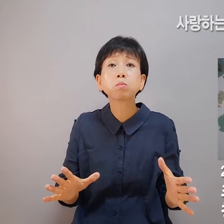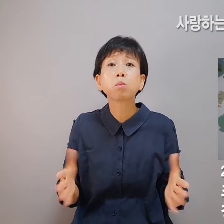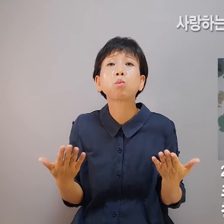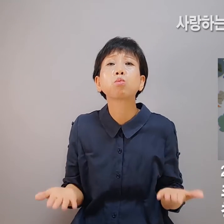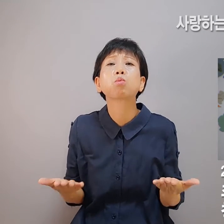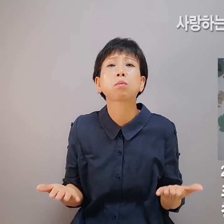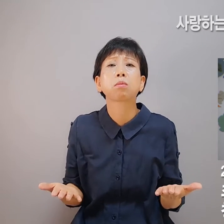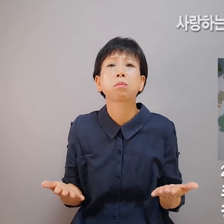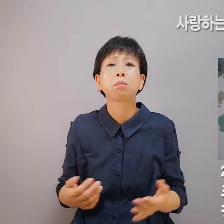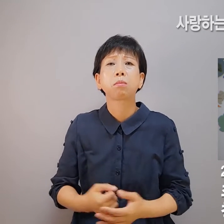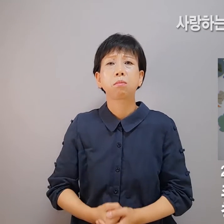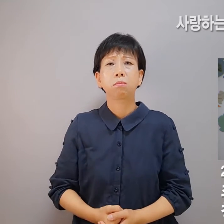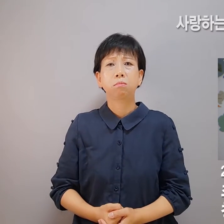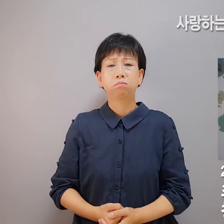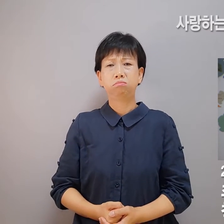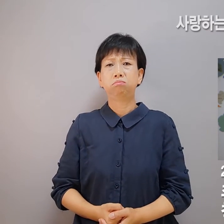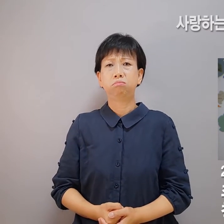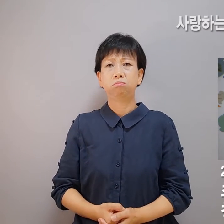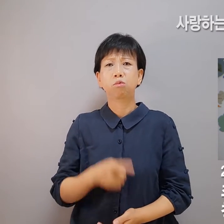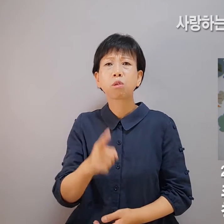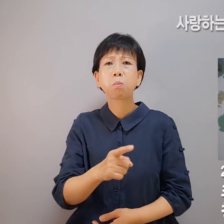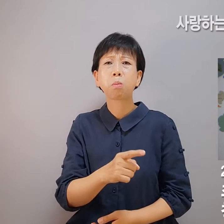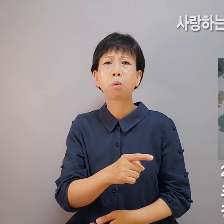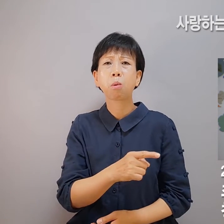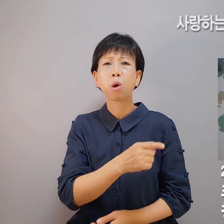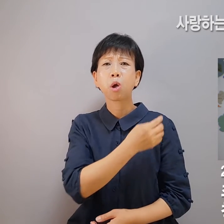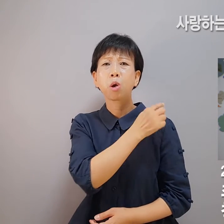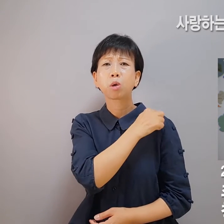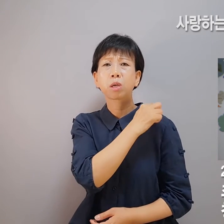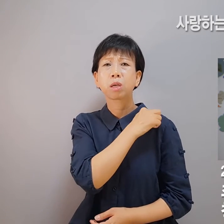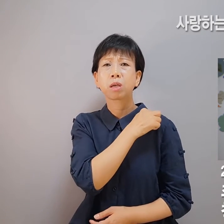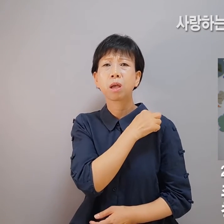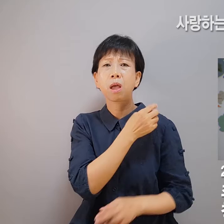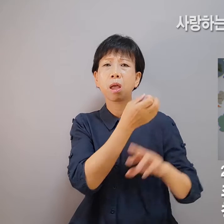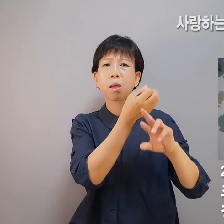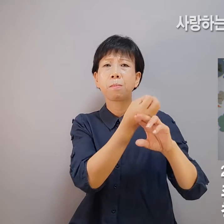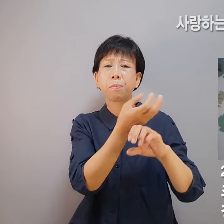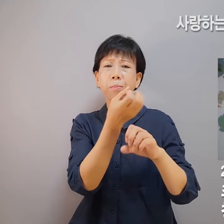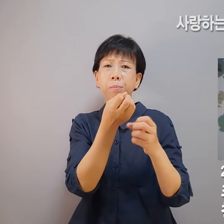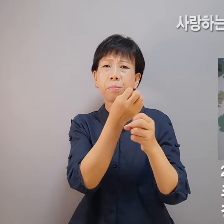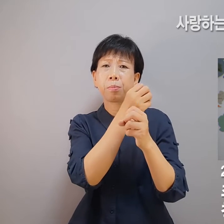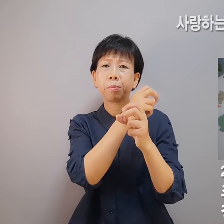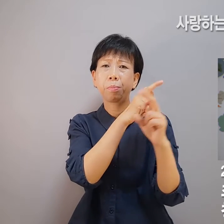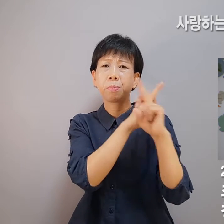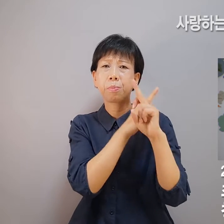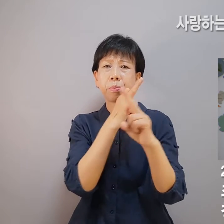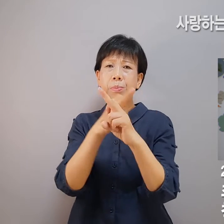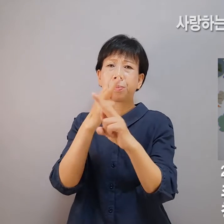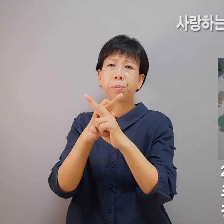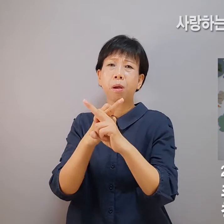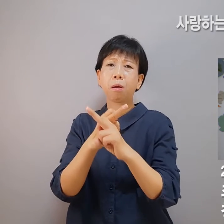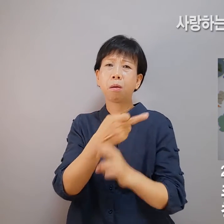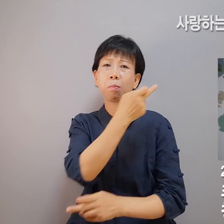막 훈장이 견장이 막 뭐가 막 이렇게 만들어지는 것밖에 안 돼요.